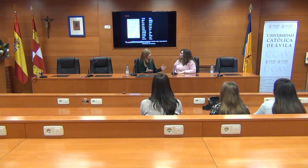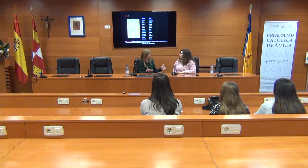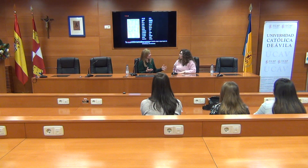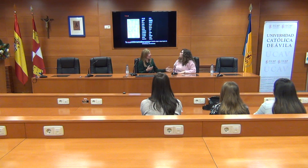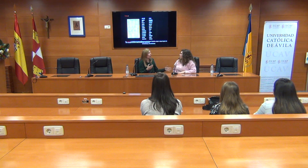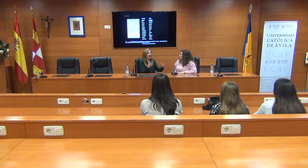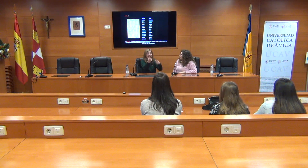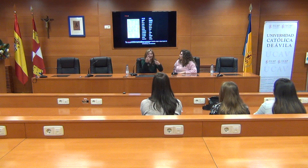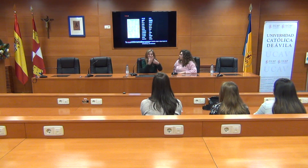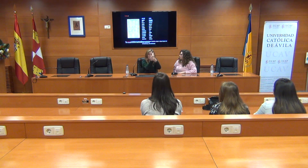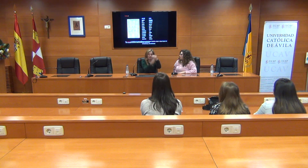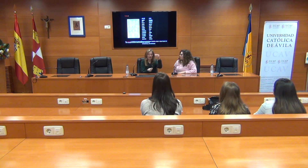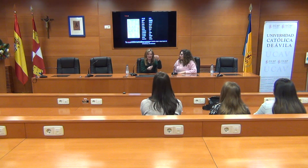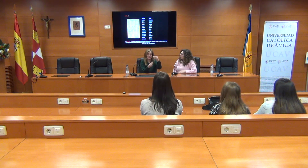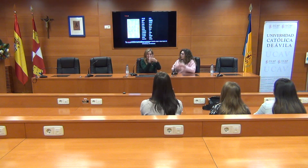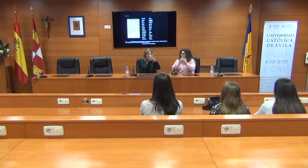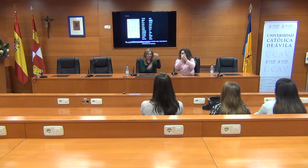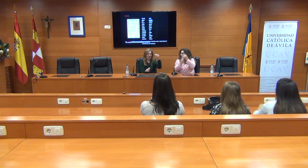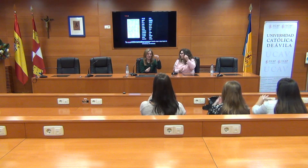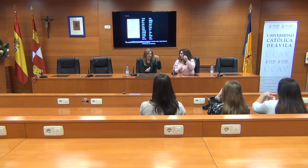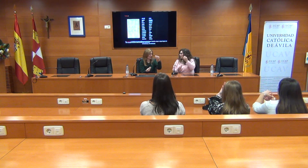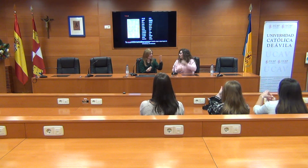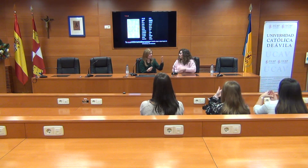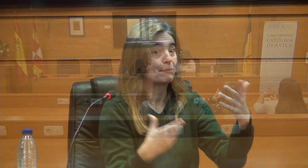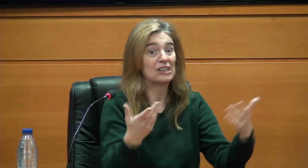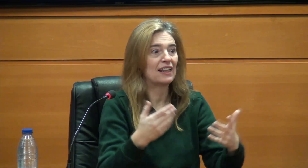fallar esto es fallar